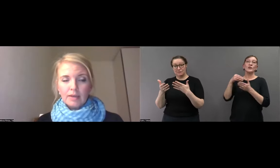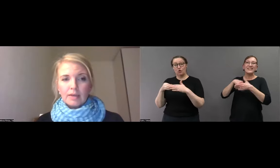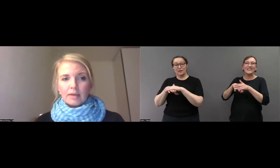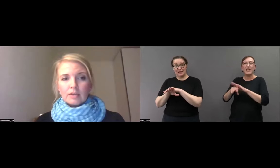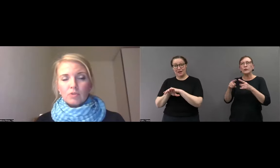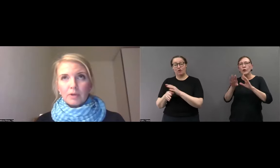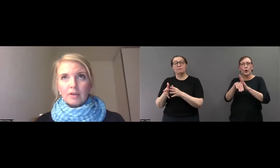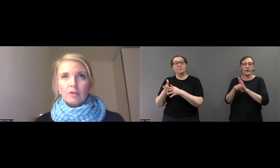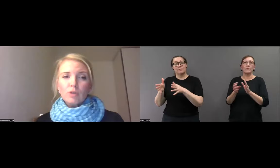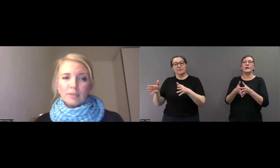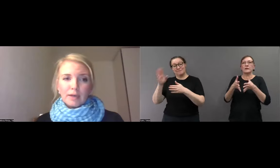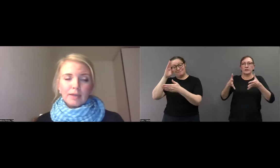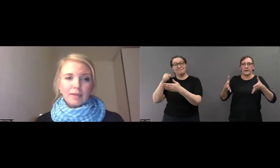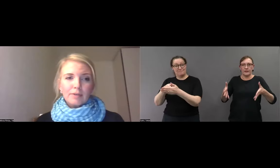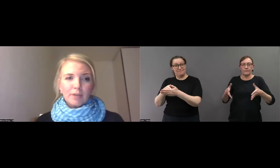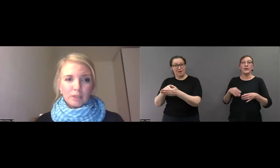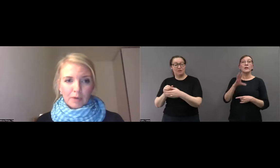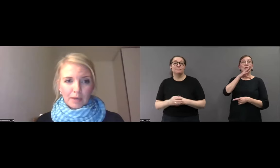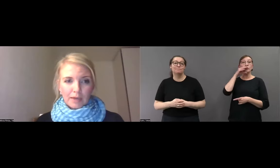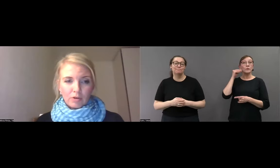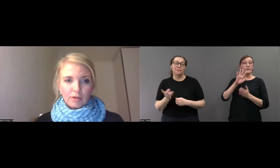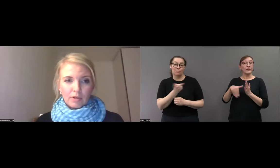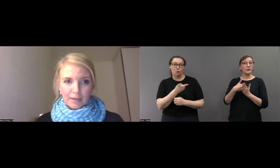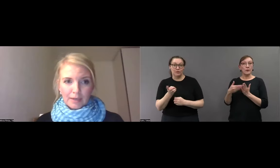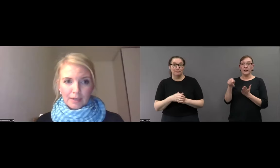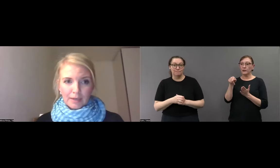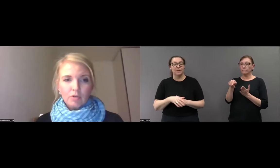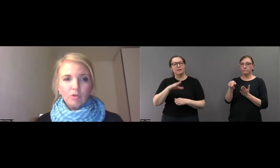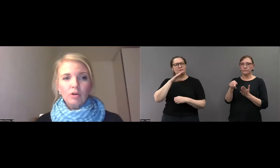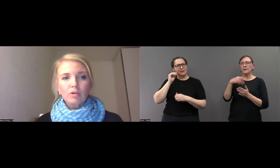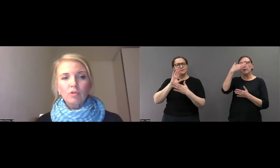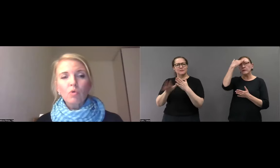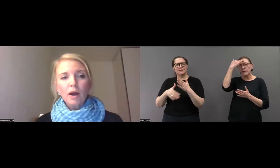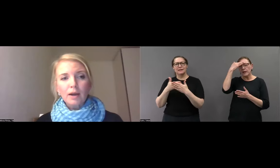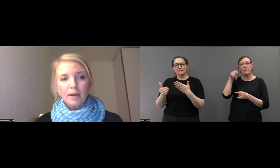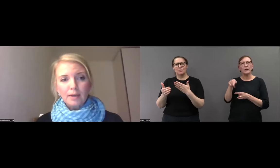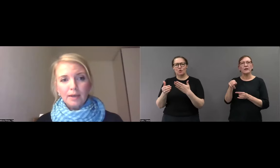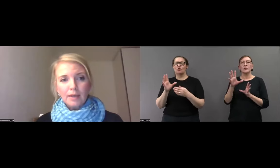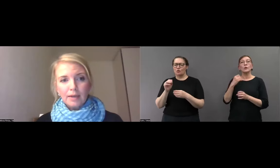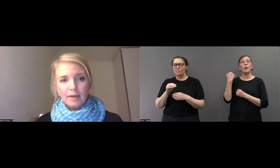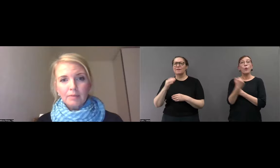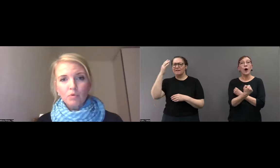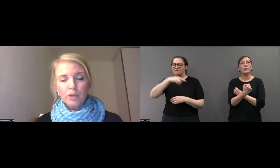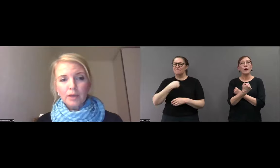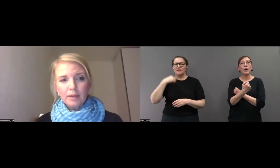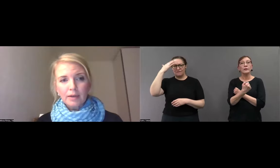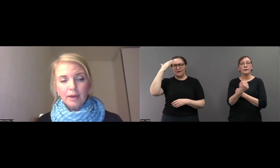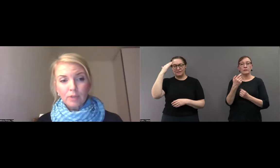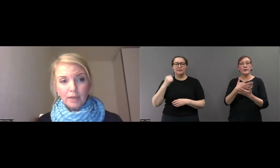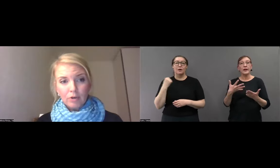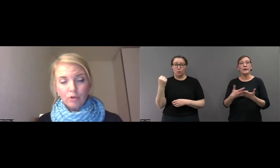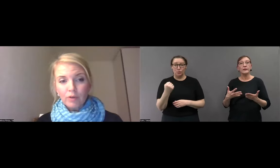sisältöä. Suomen ruotsalainen viittomakieli on, tiedämme hyvin, on uhanalainen kieli ja puhujia